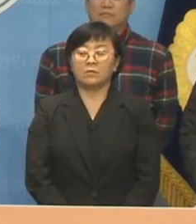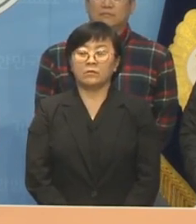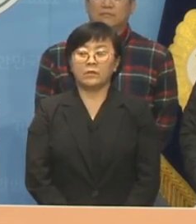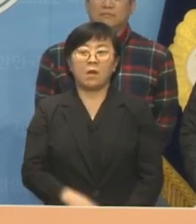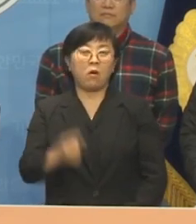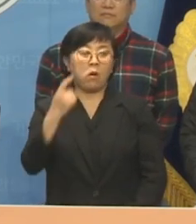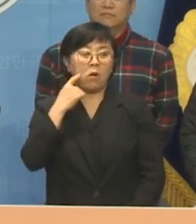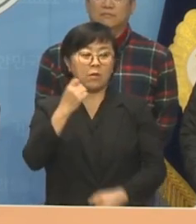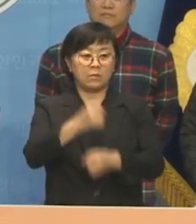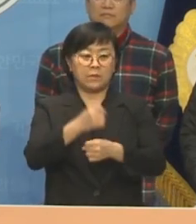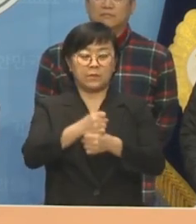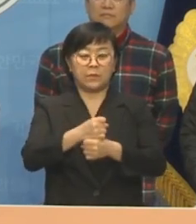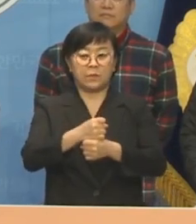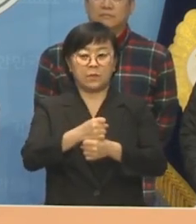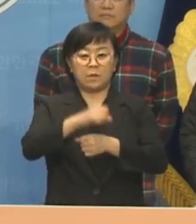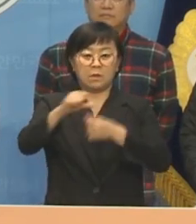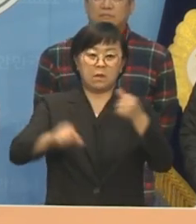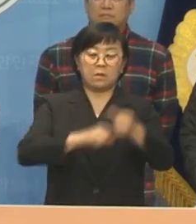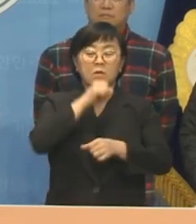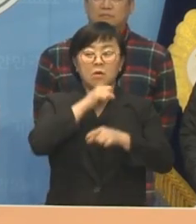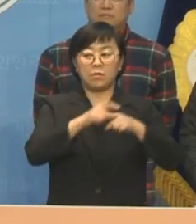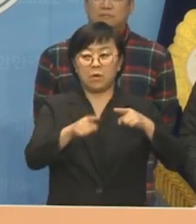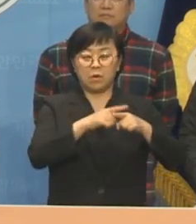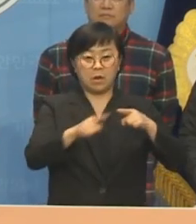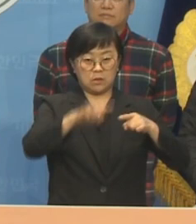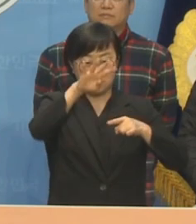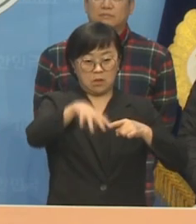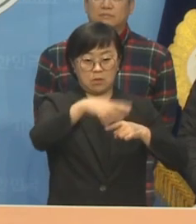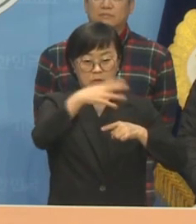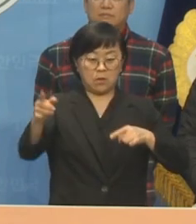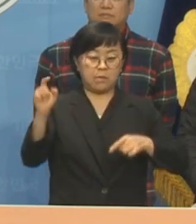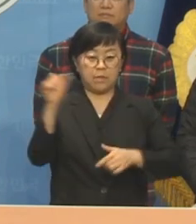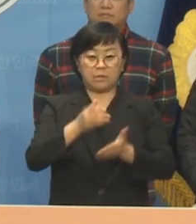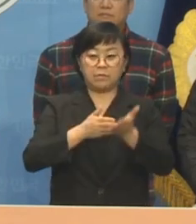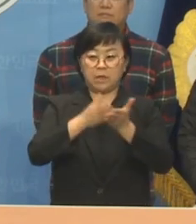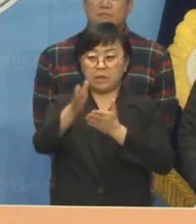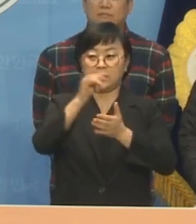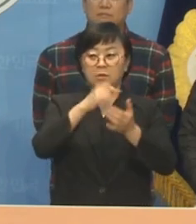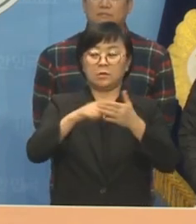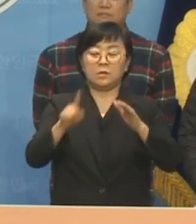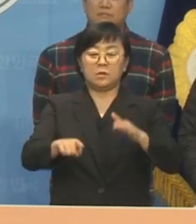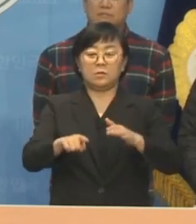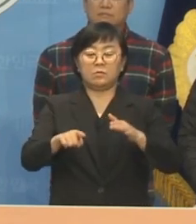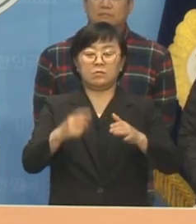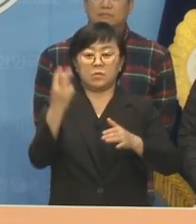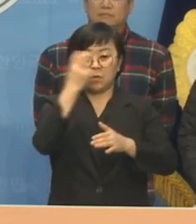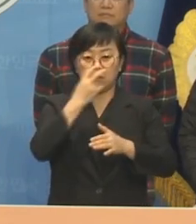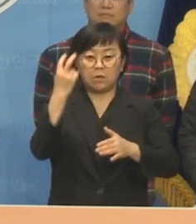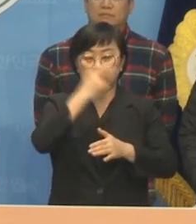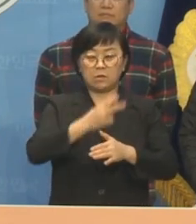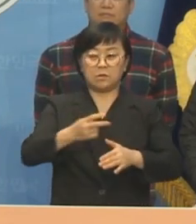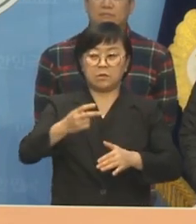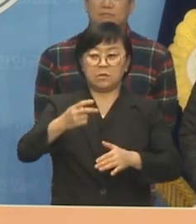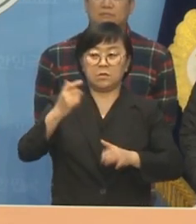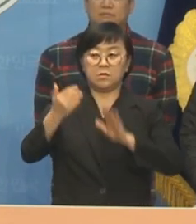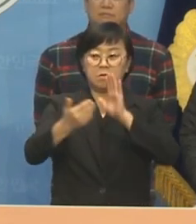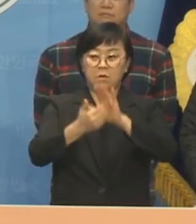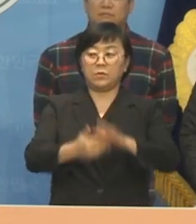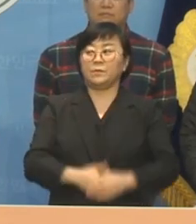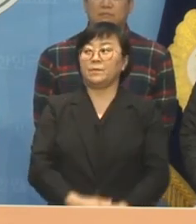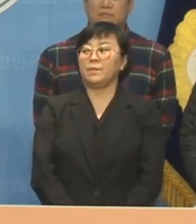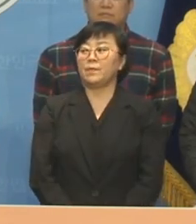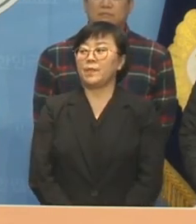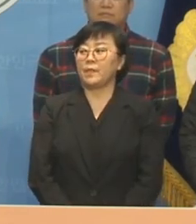허위로 작성된 환경영향평가 초안을 졸속적이고 기만적으로 이루어진 조사를 또한 단호히 거부합니다.